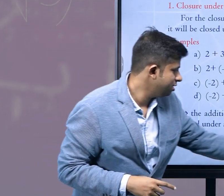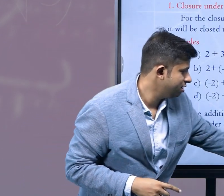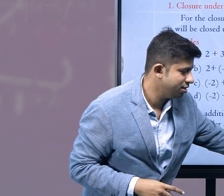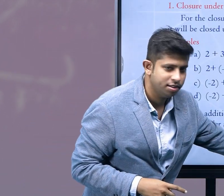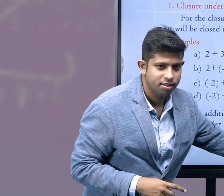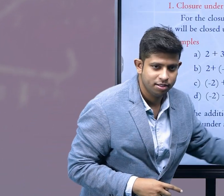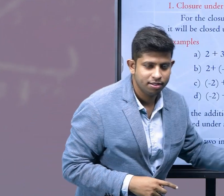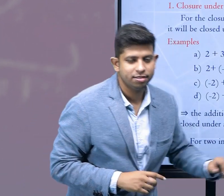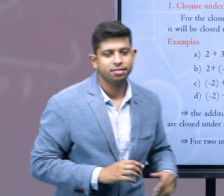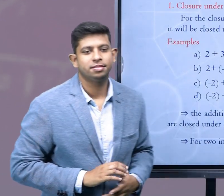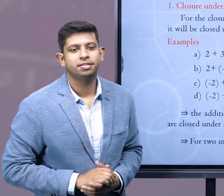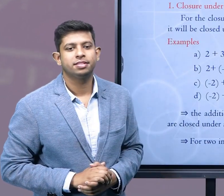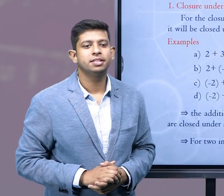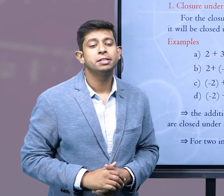एक पूर्णांक है।